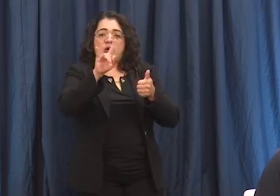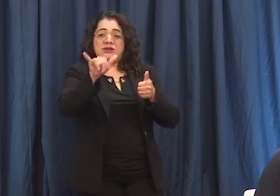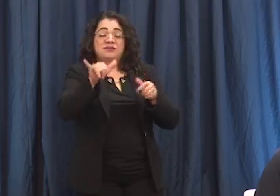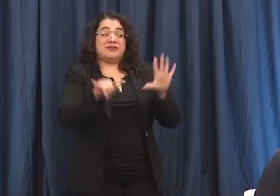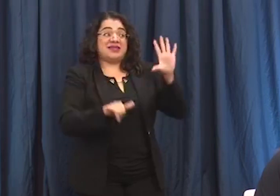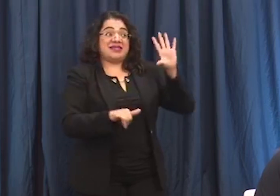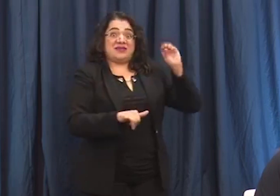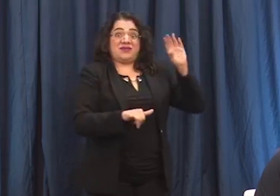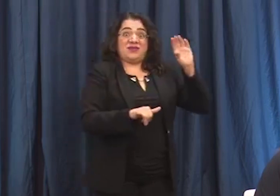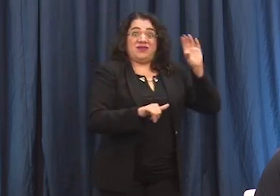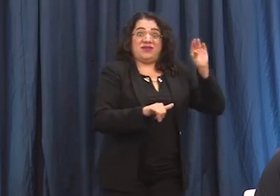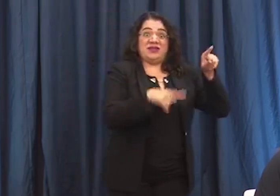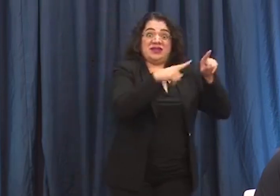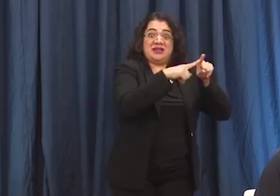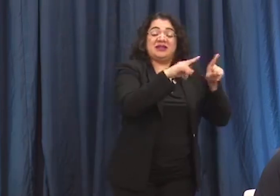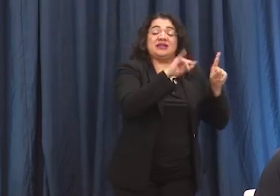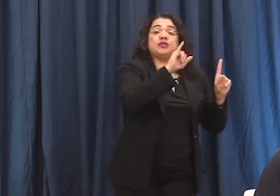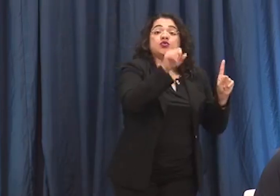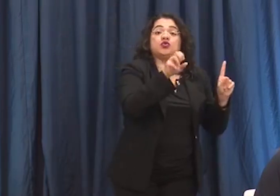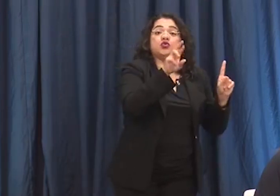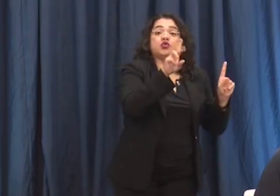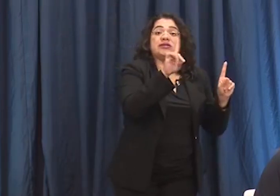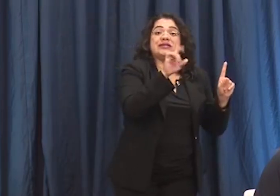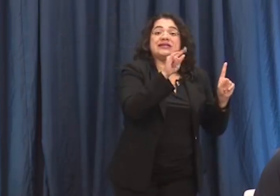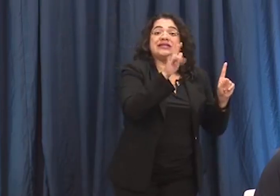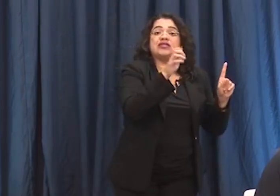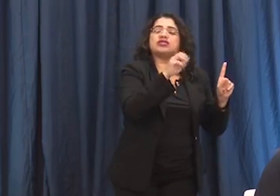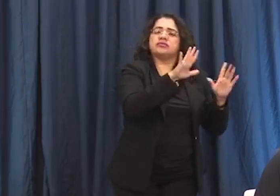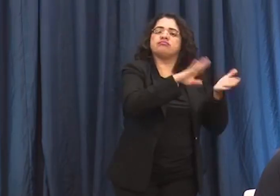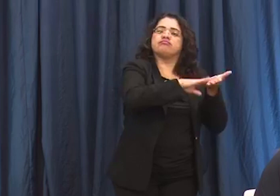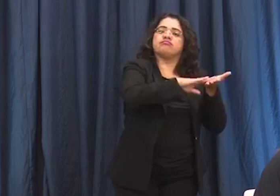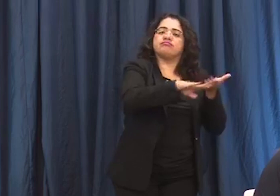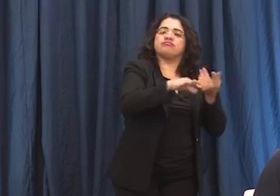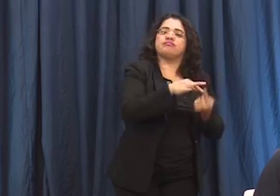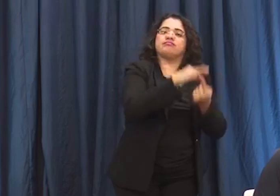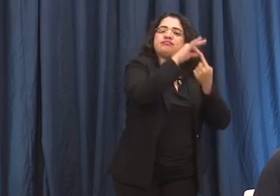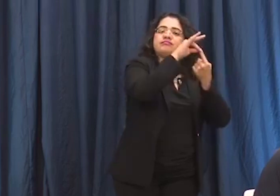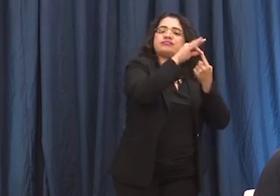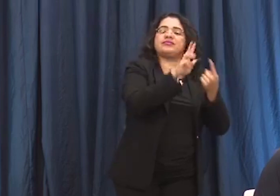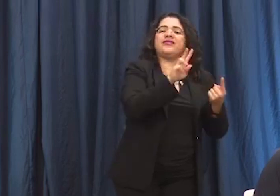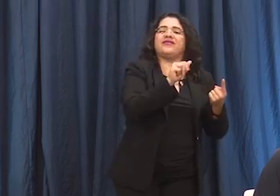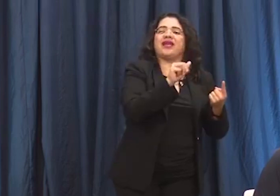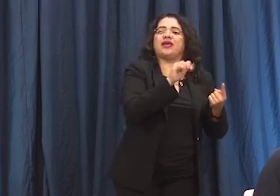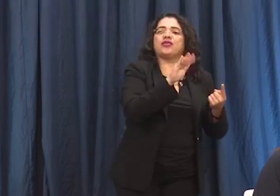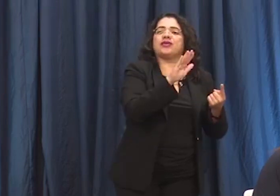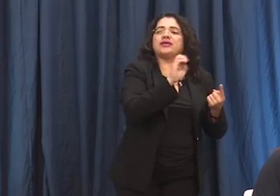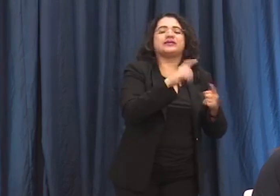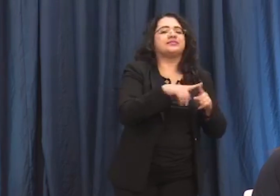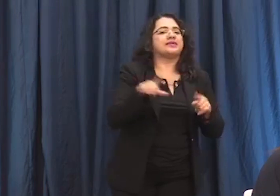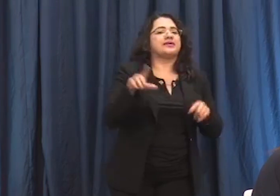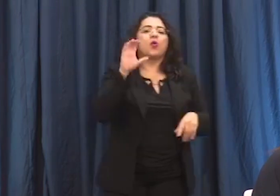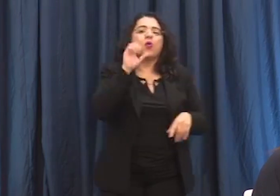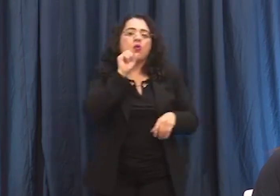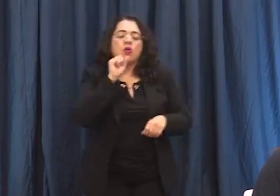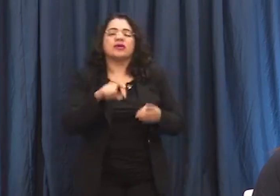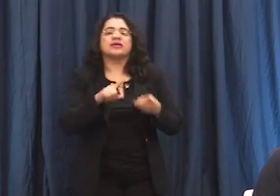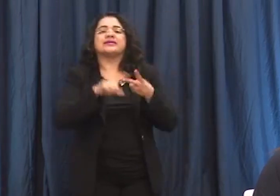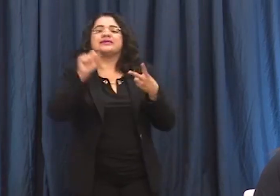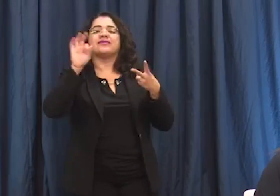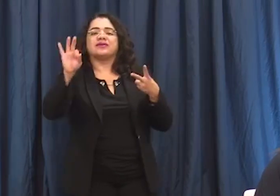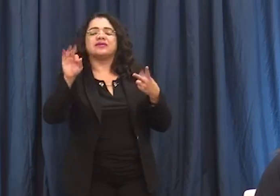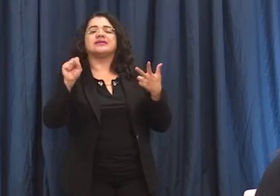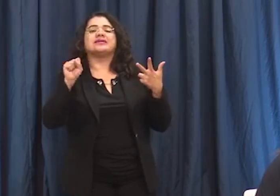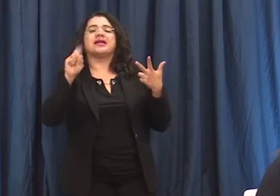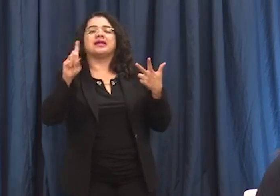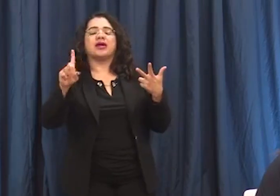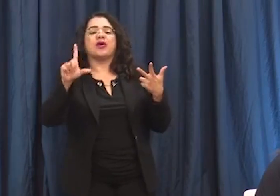grandes o más urbanas generalmente no, incluyendo al condado de Los Ángeles, el condado de Orange, San Francisco y también nosotros aquí en